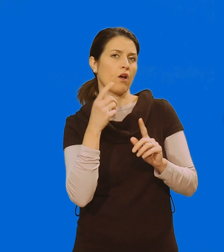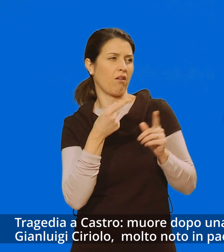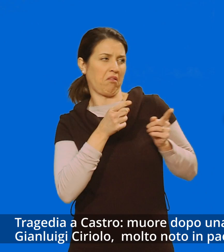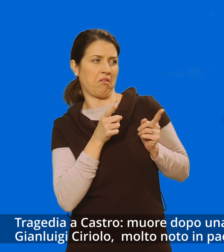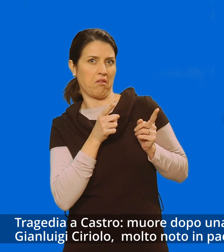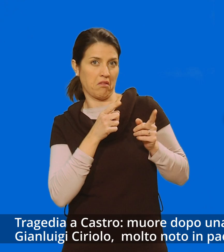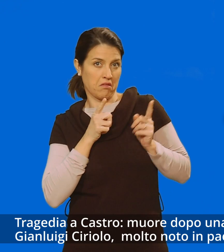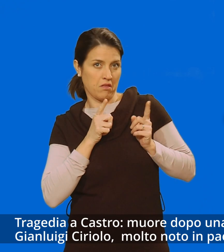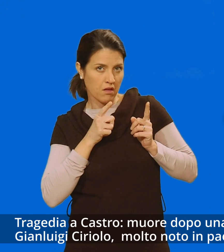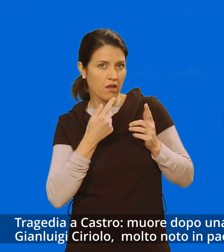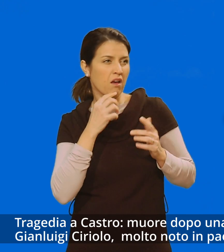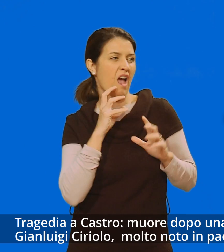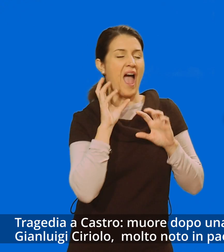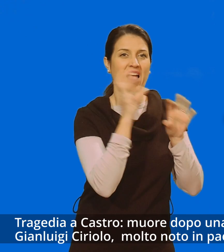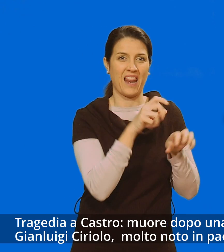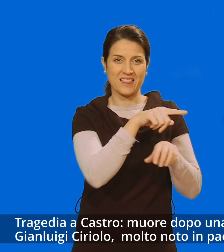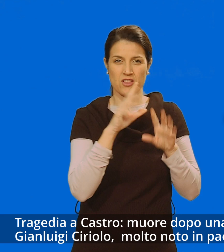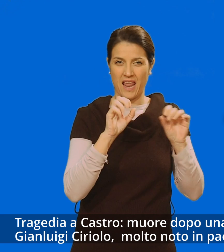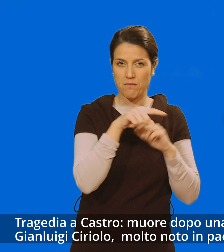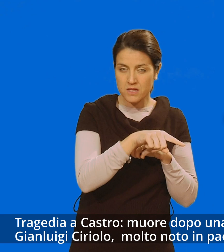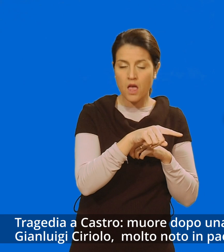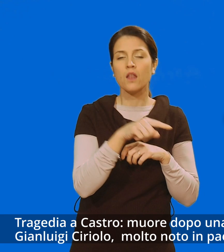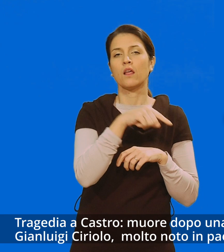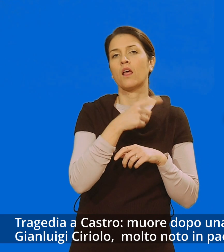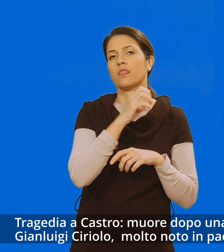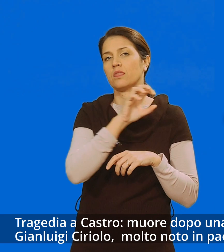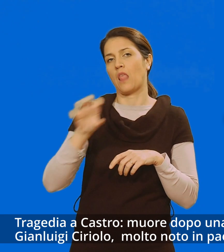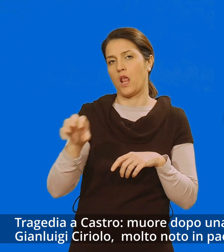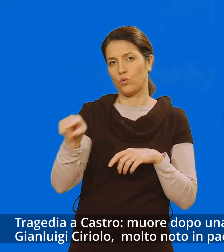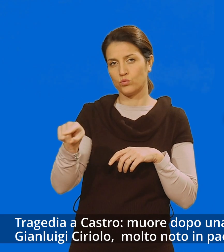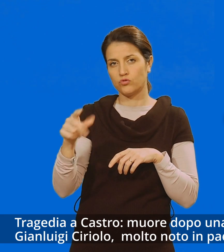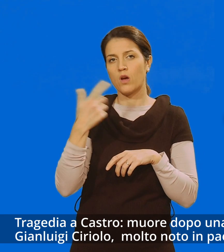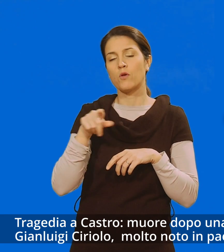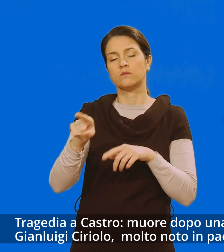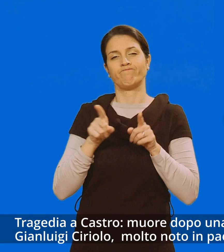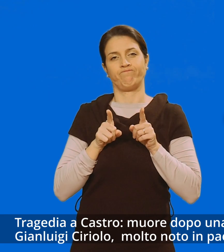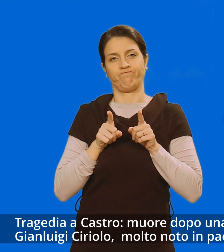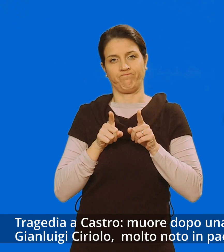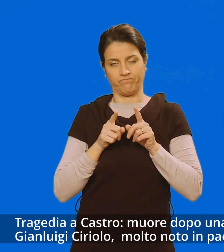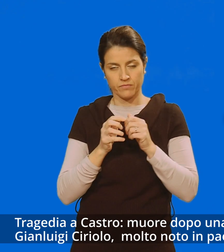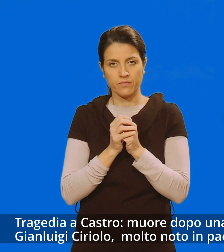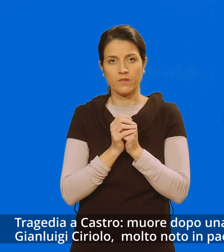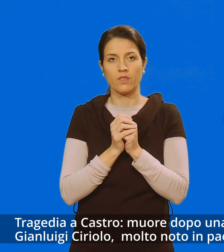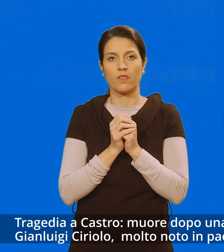tragedia a castro muore dopo una partita a tennis a 45 anni gianluigi ciriolo